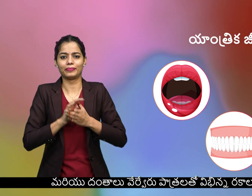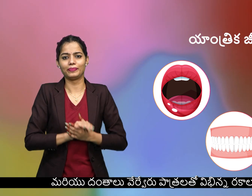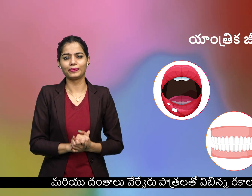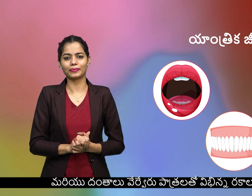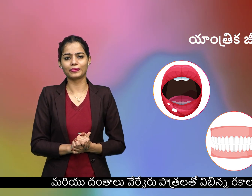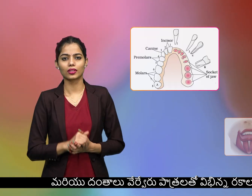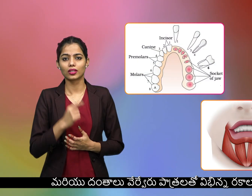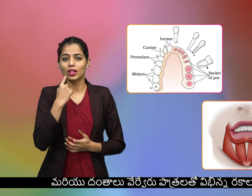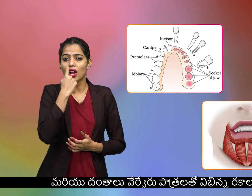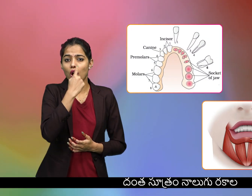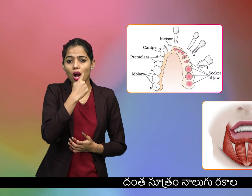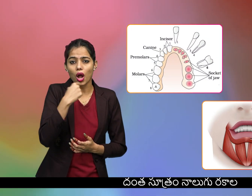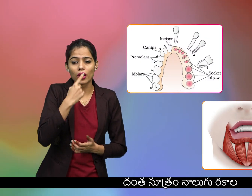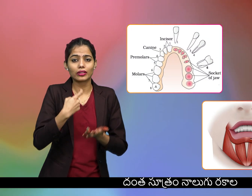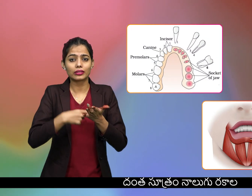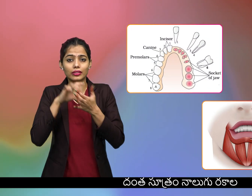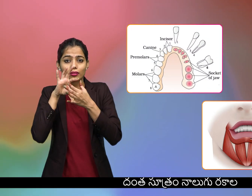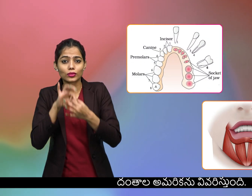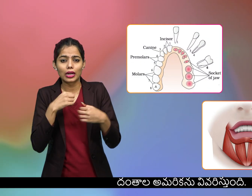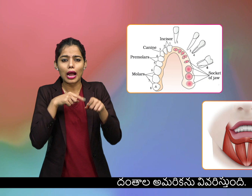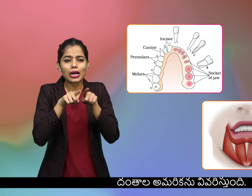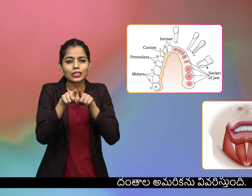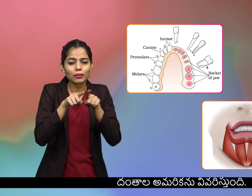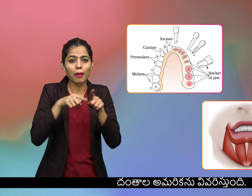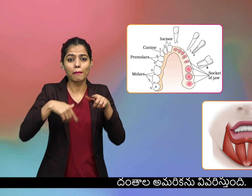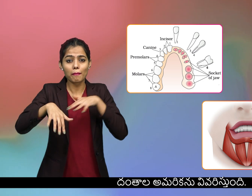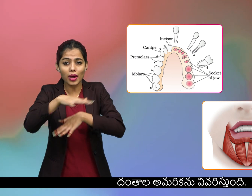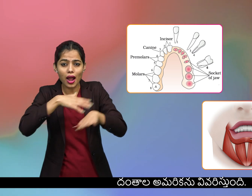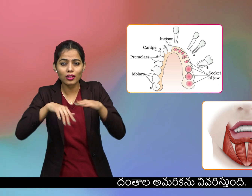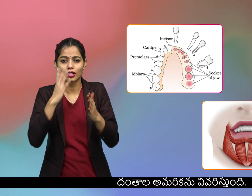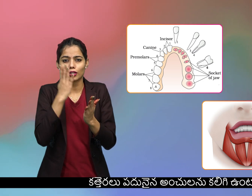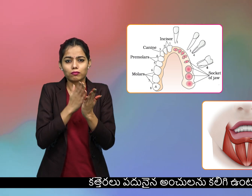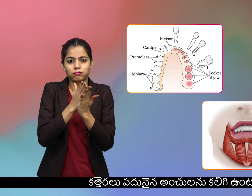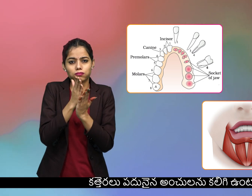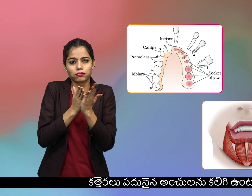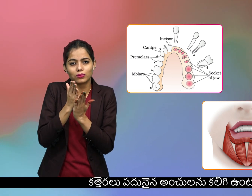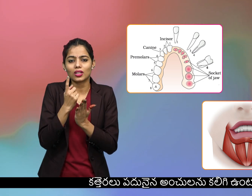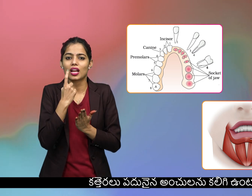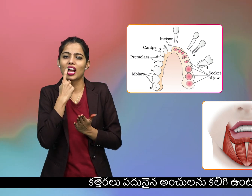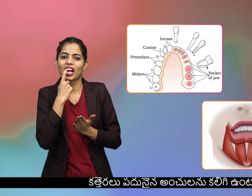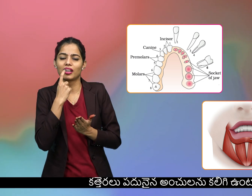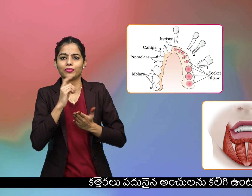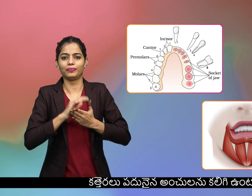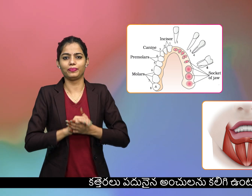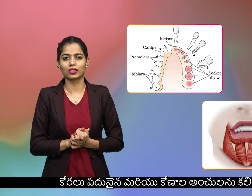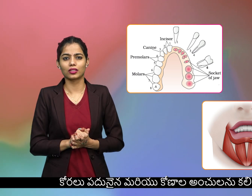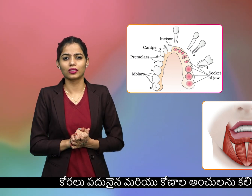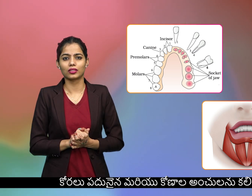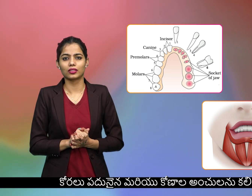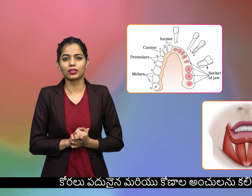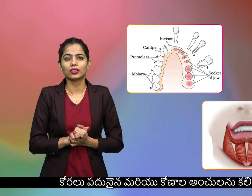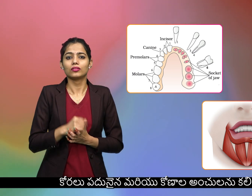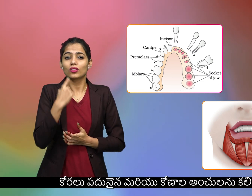విభిన్న రకాలుగా ఉంటాయి. దంతసూత్రం 4 రకాల దంతాల అమరికను వివరిస్తుంది. కత్తెరలు పదునైన అంచులను కలిగి ఉంటాయి.